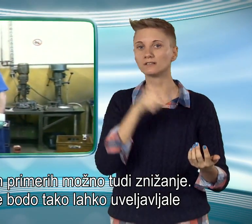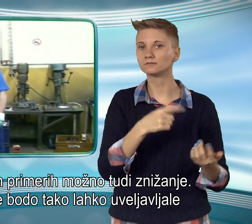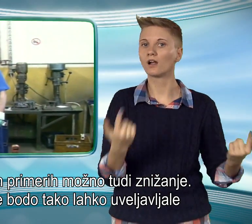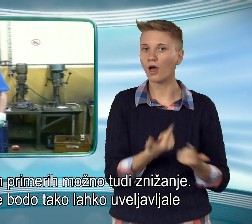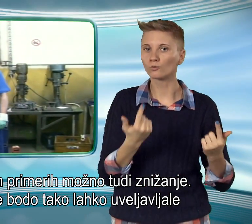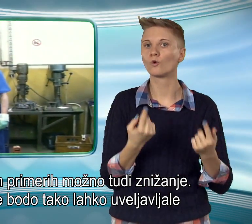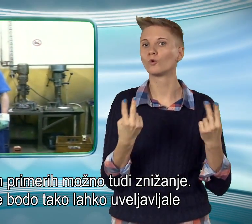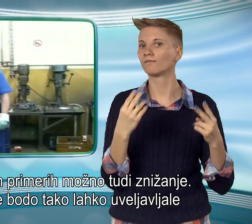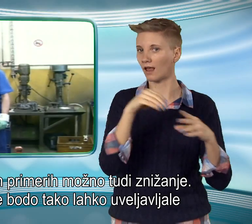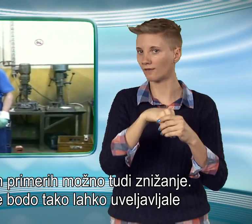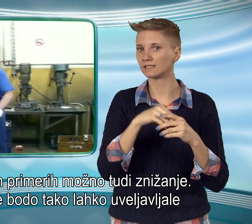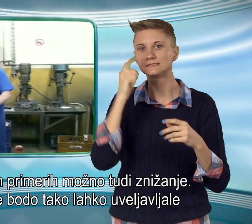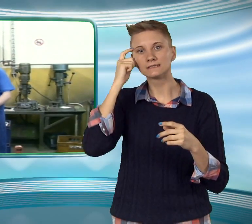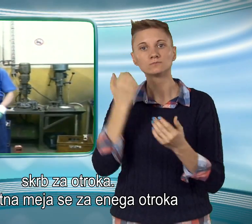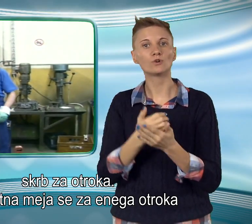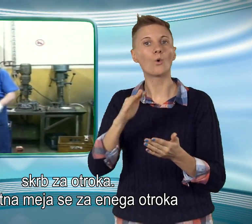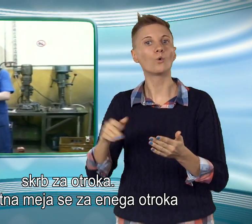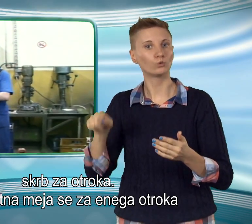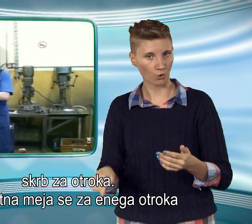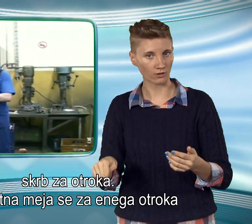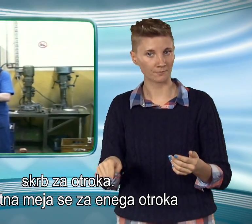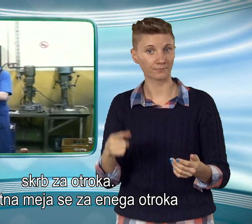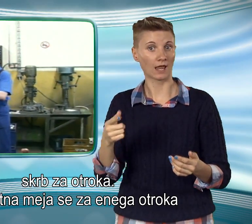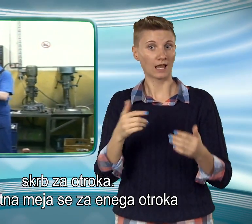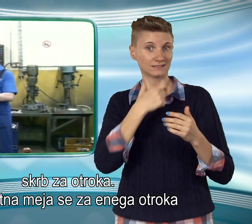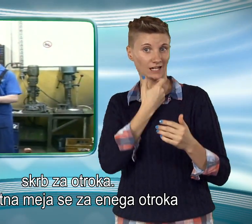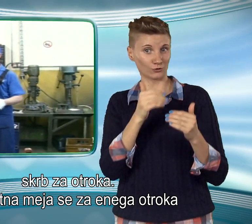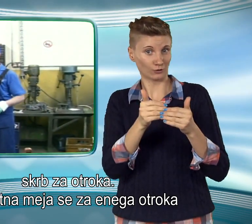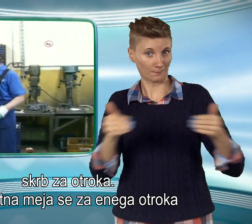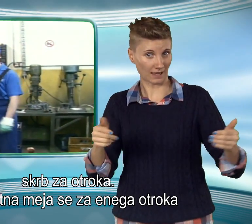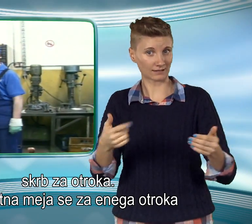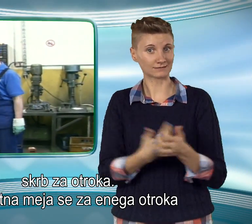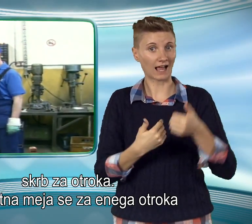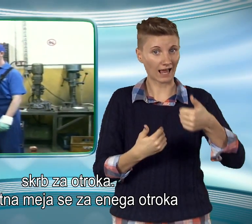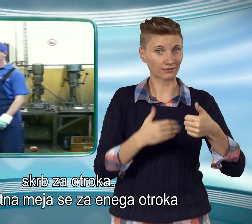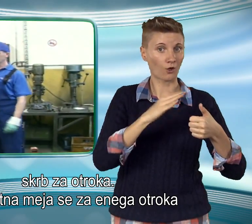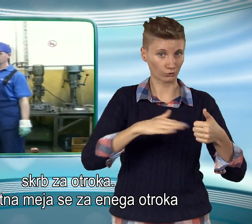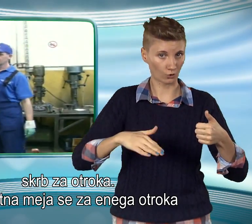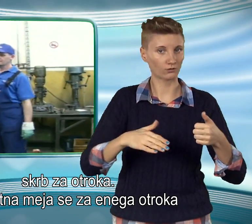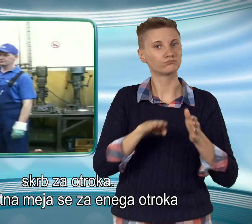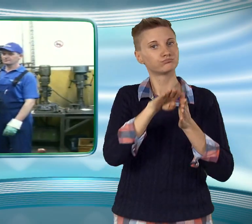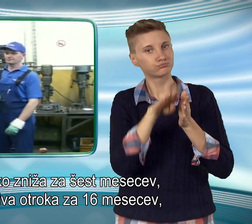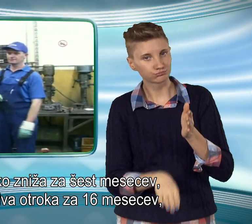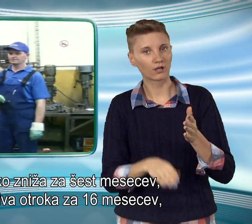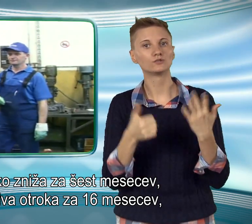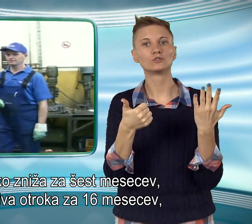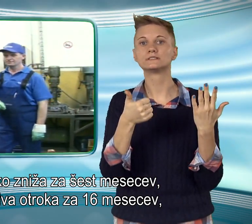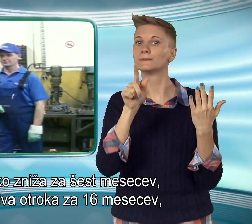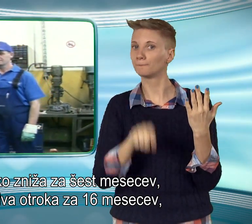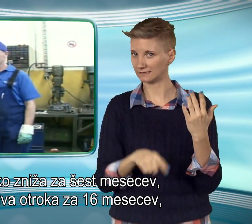Ženske bodo tako lahko uveljavljale skrb za otroka. Starostna meja se za enega otroka lahko zniža za 6